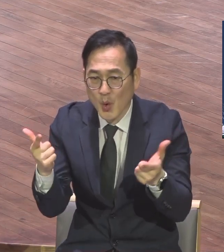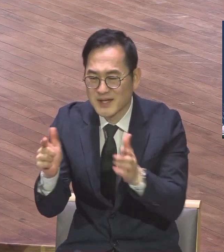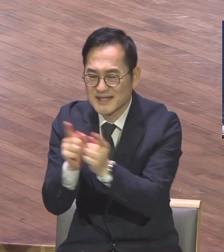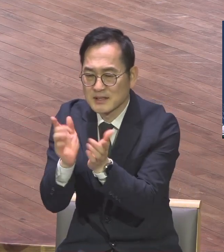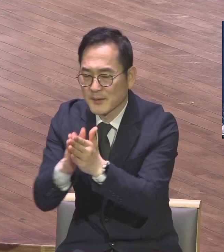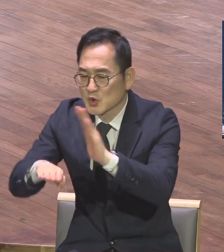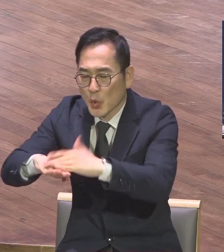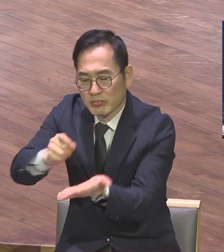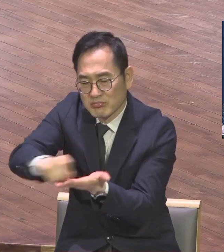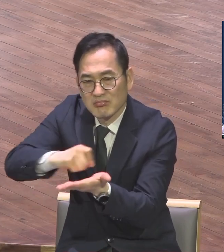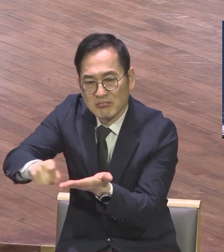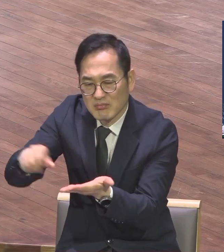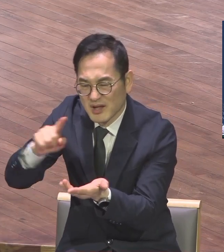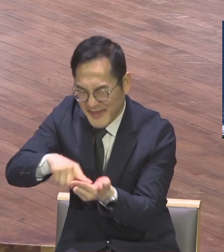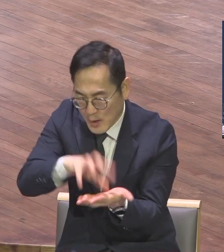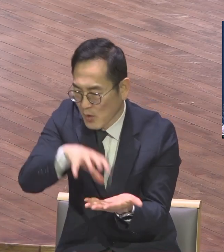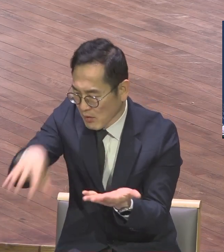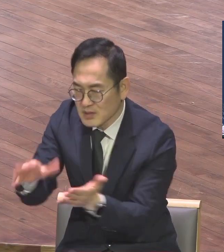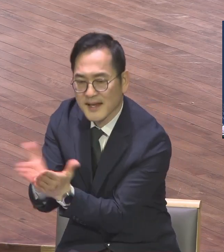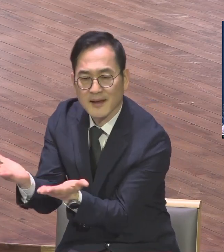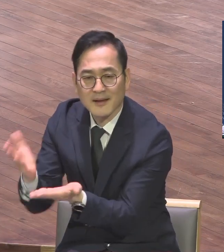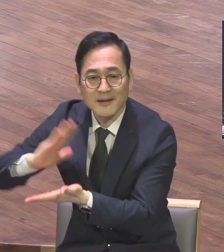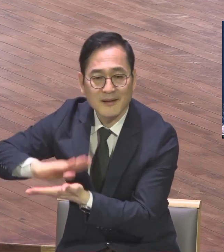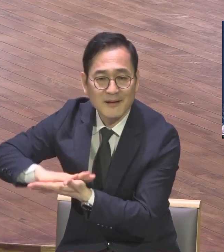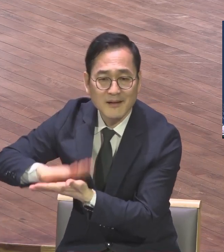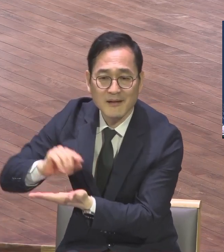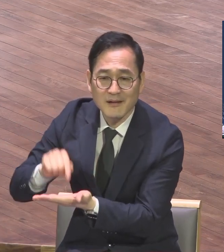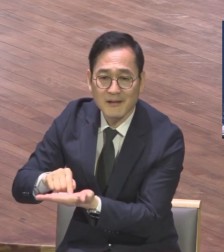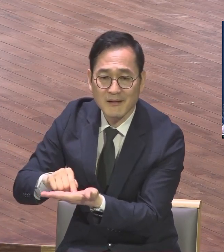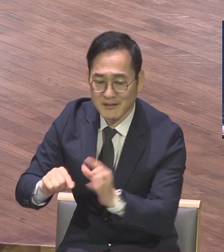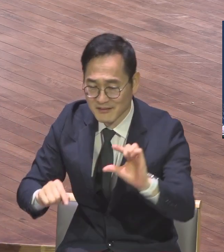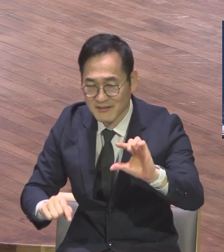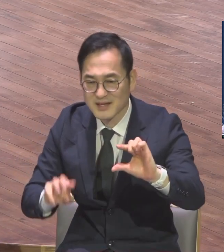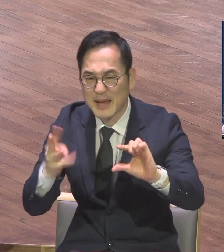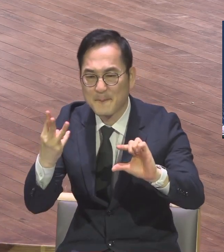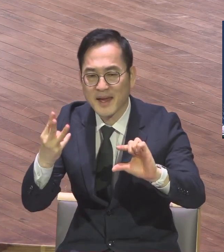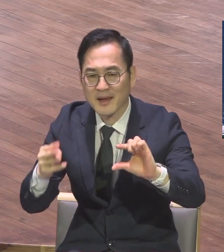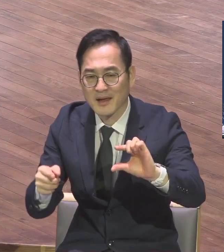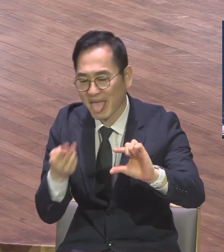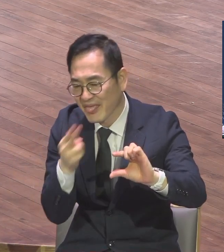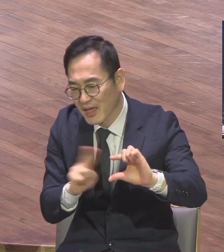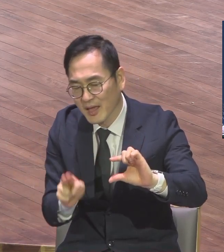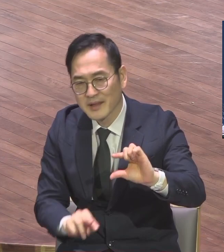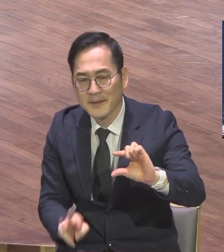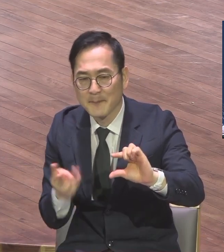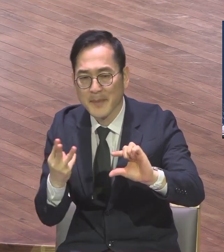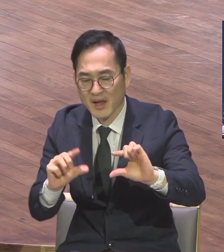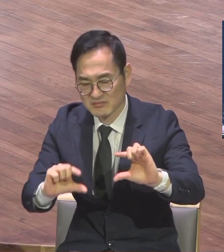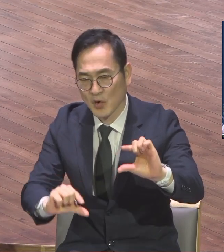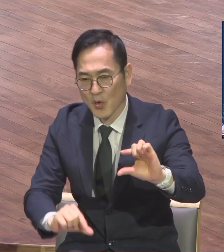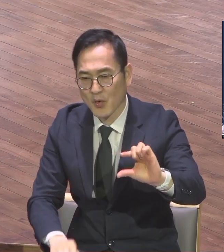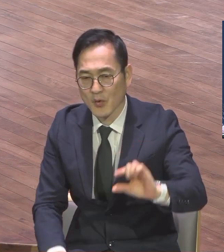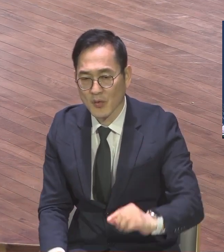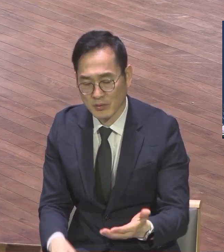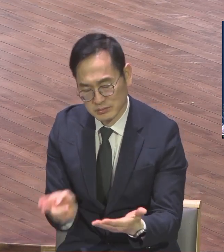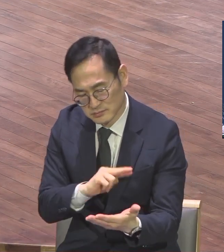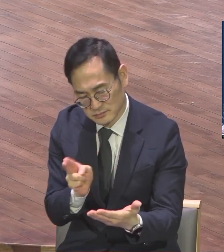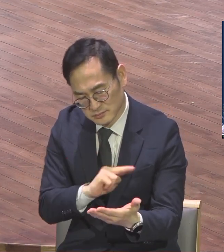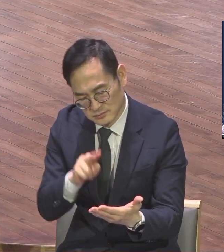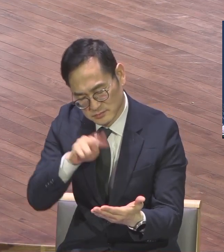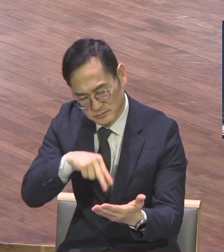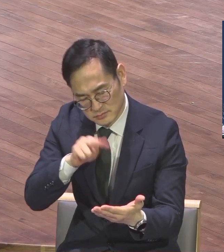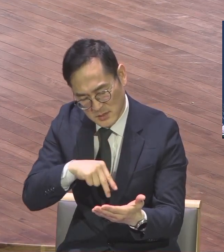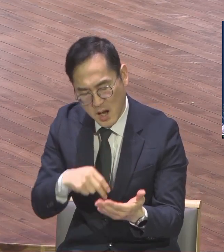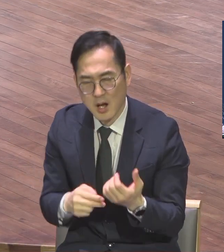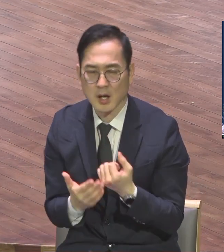편집해서 만들어진 책인데 분량이 300페이지가 넘는데 저는 그 책을 읽으면서 너무 많은